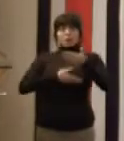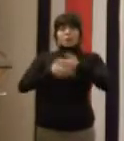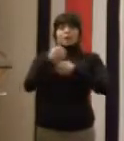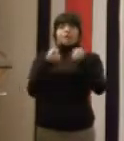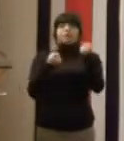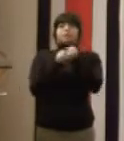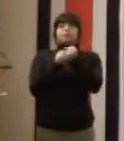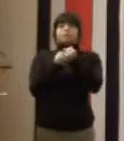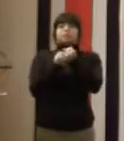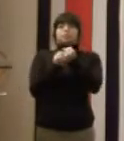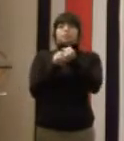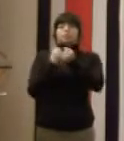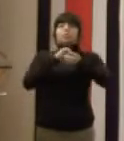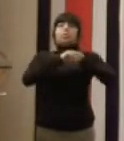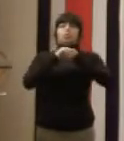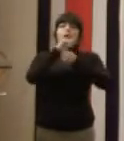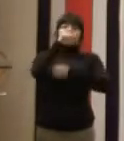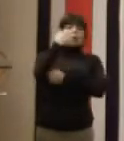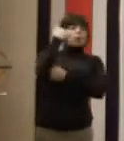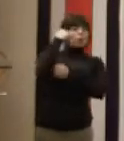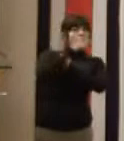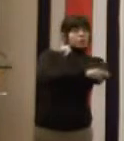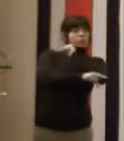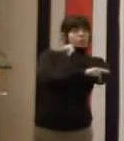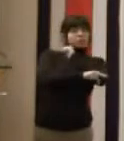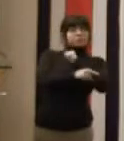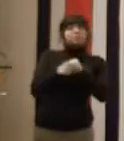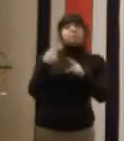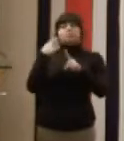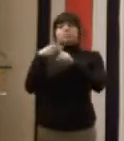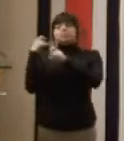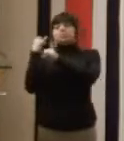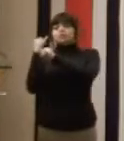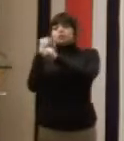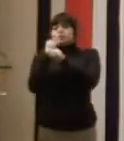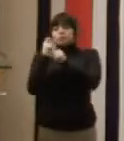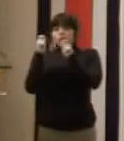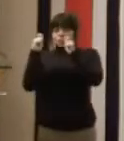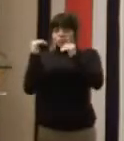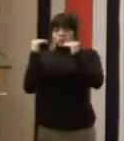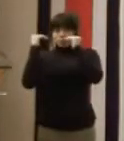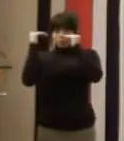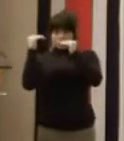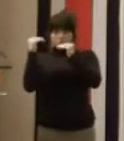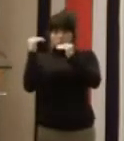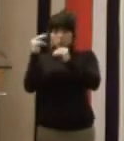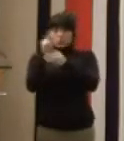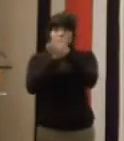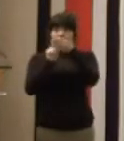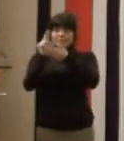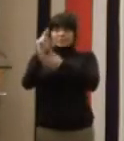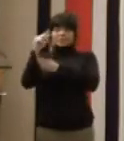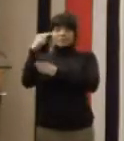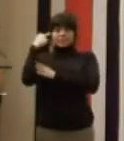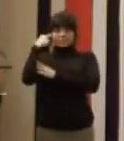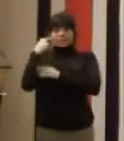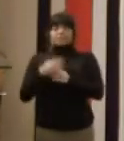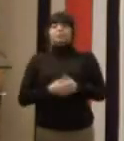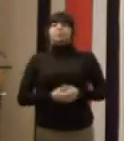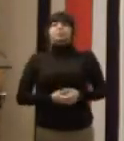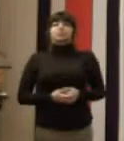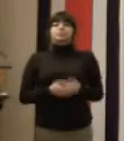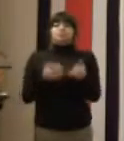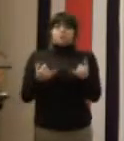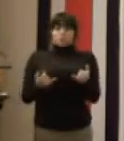Apoyo Mutuo entre el Gobierno de la República y las instituciones de educación superior universitarias estatales